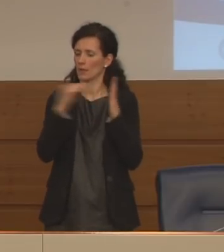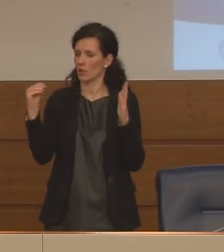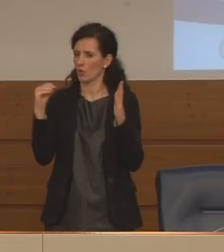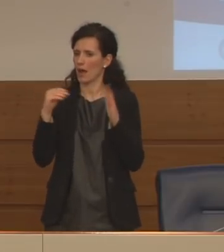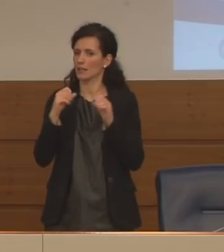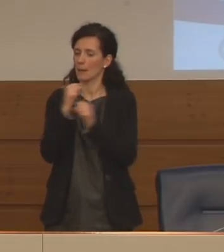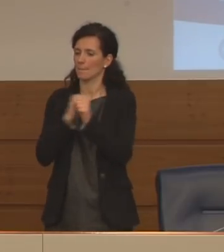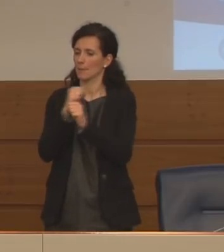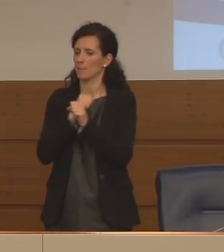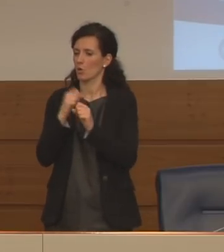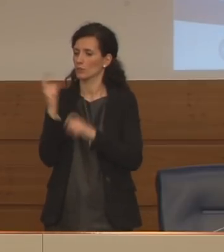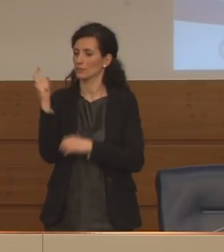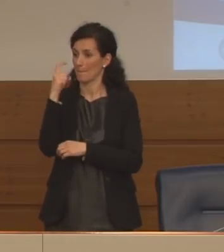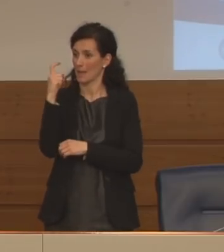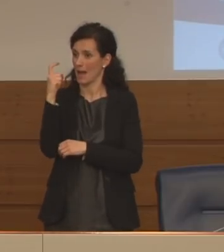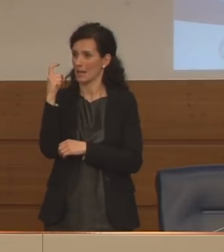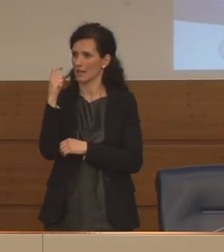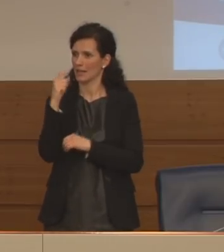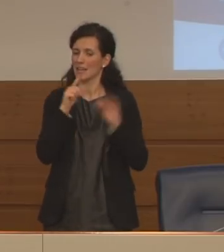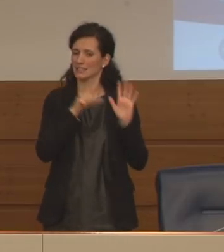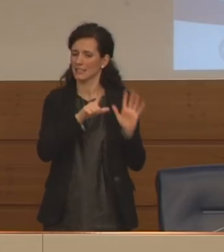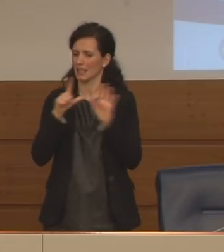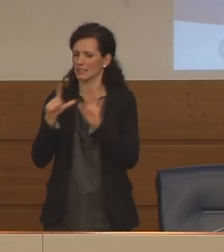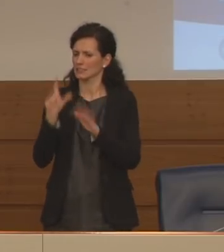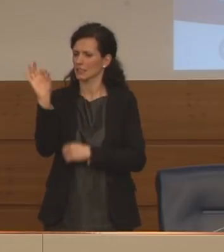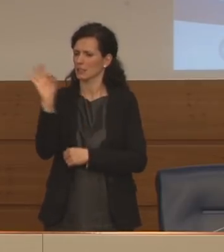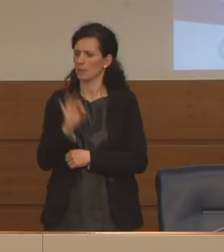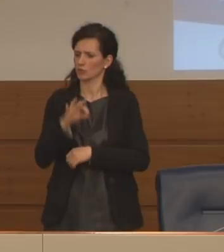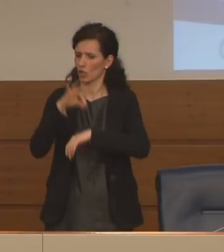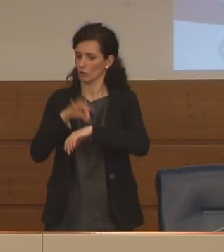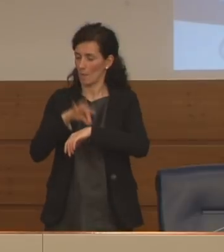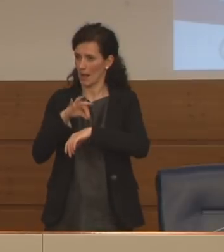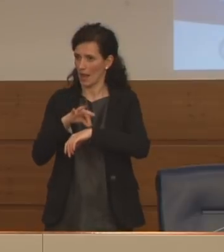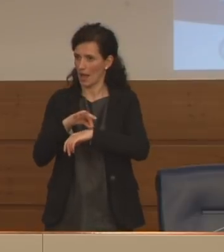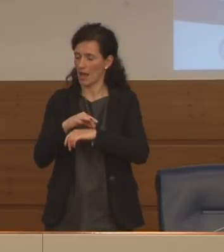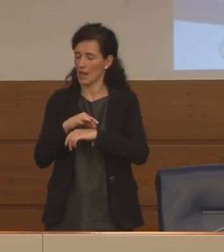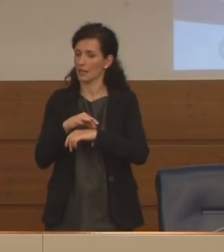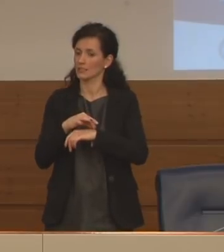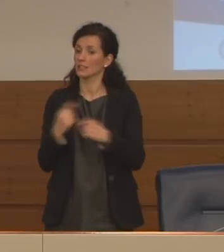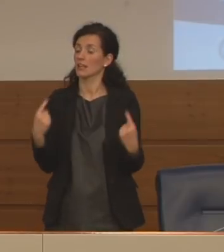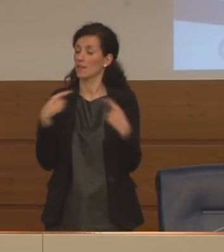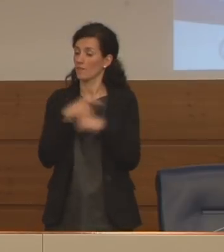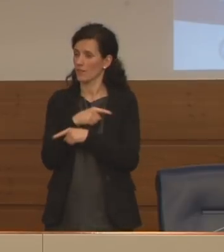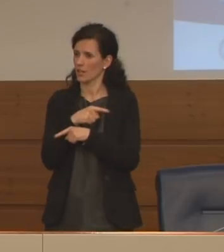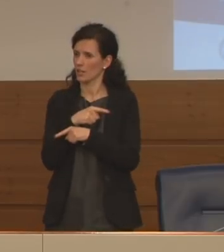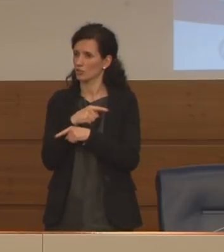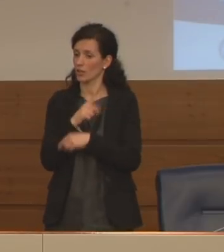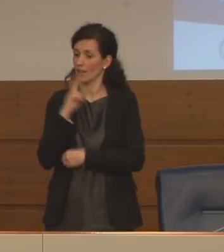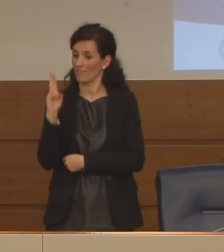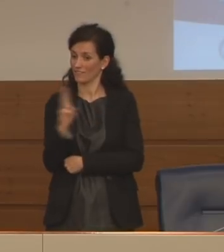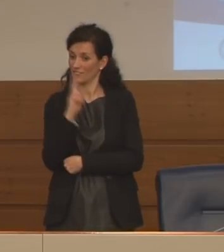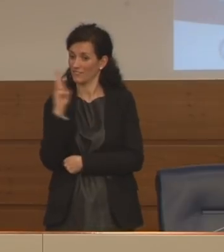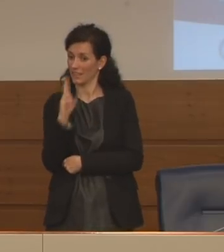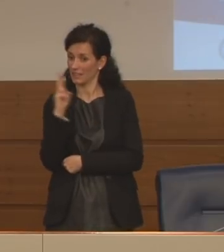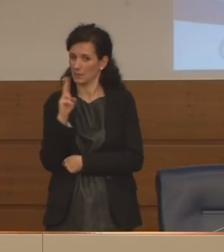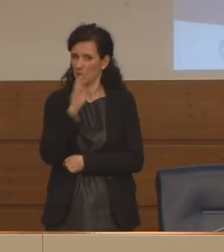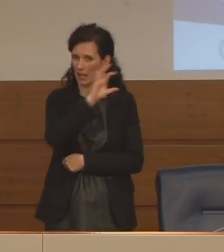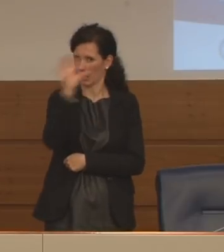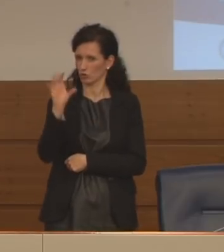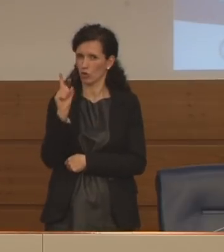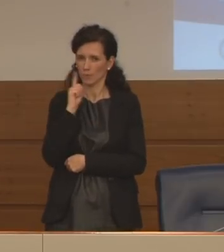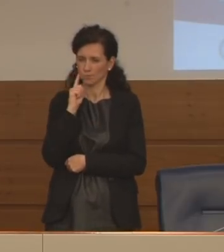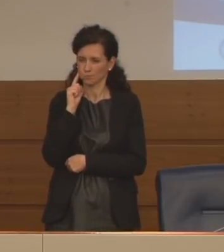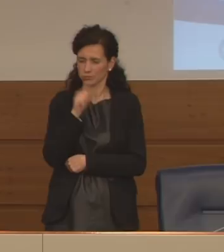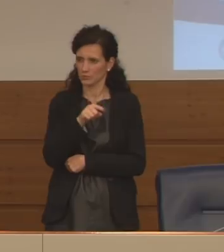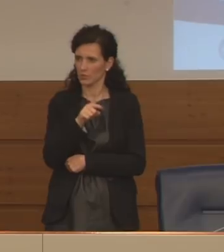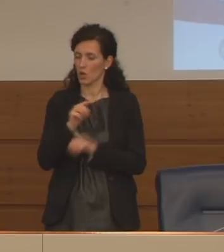risulta esserci il 77 per cento dei malati mentre invece la percentuale delle vittime in queste stesse regioni è del